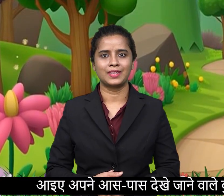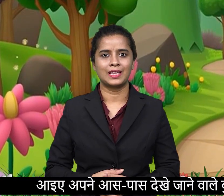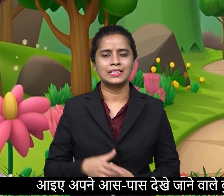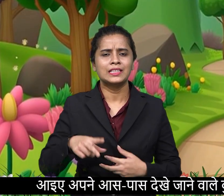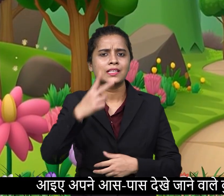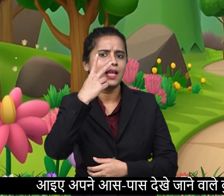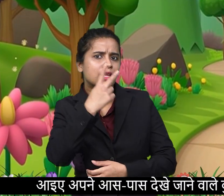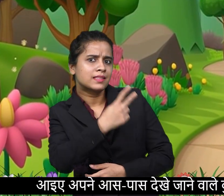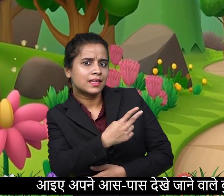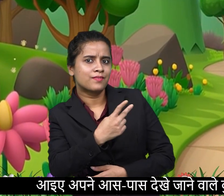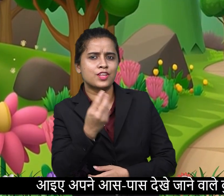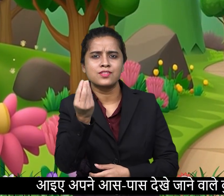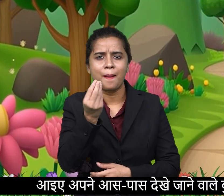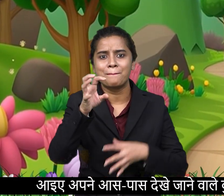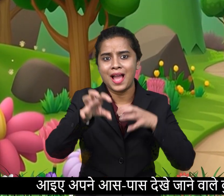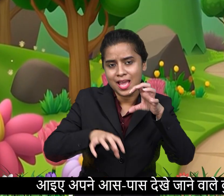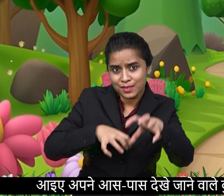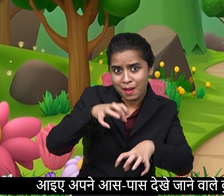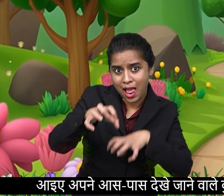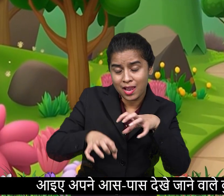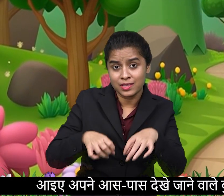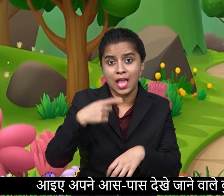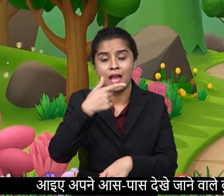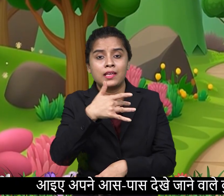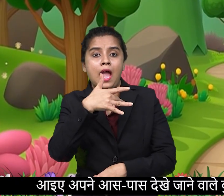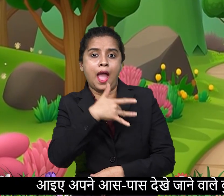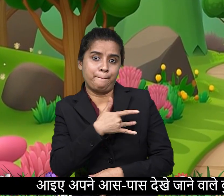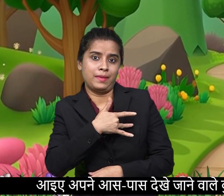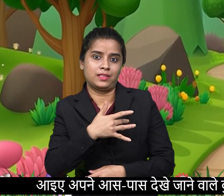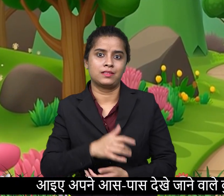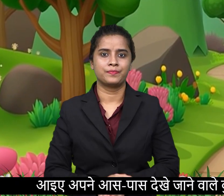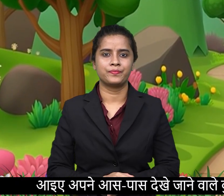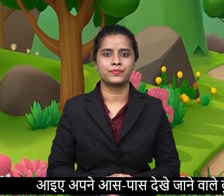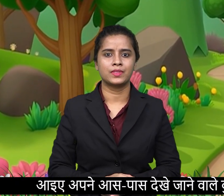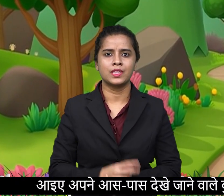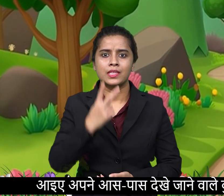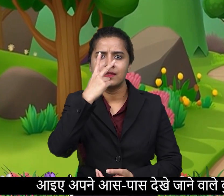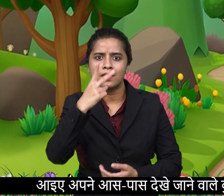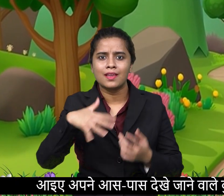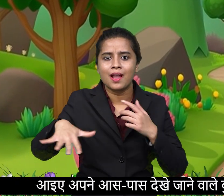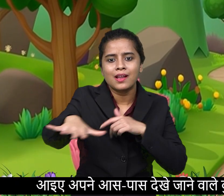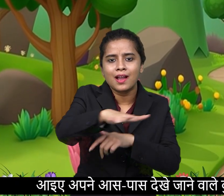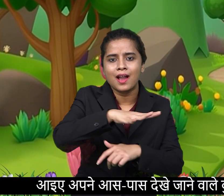आइए अपने आसपास देखे जाने वाले कुछ जानवरों और उनकी आदतों पर एक नजर डालें।